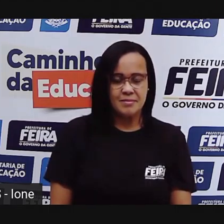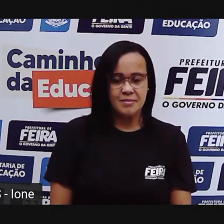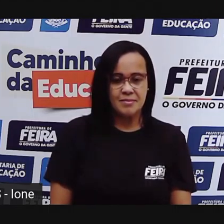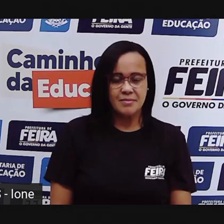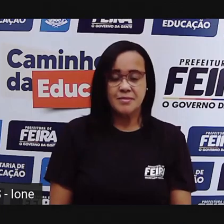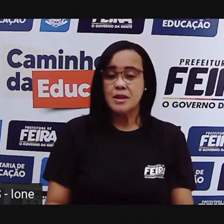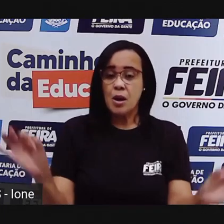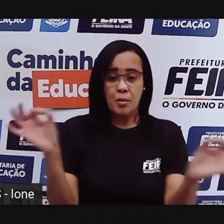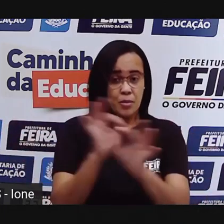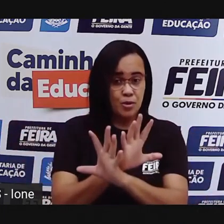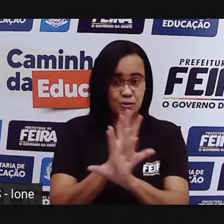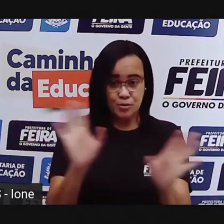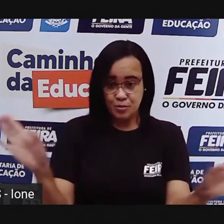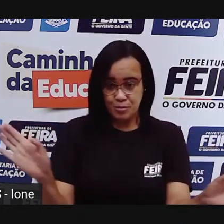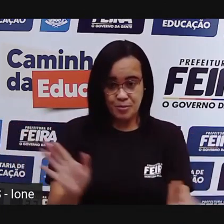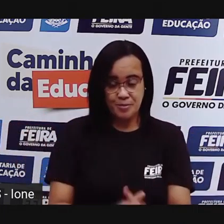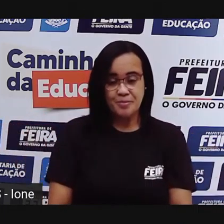Pronto.